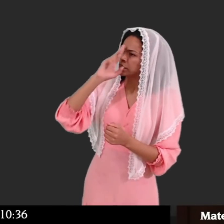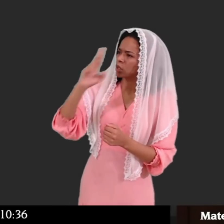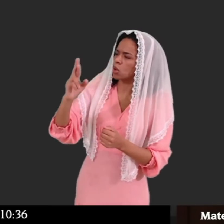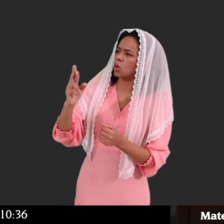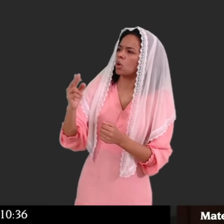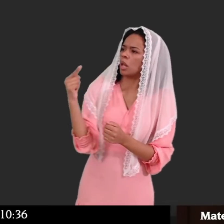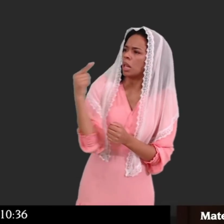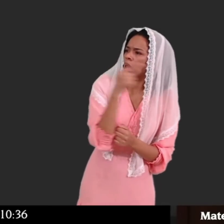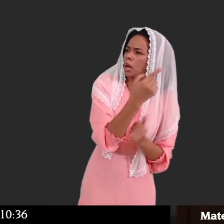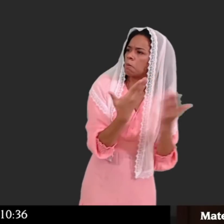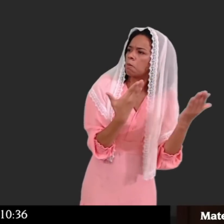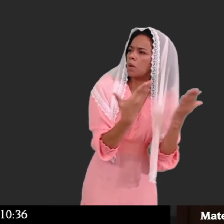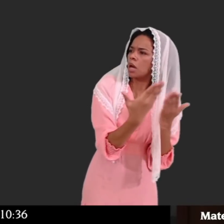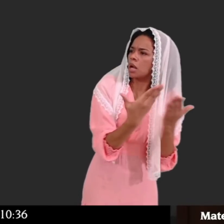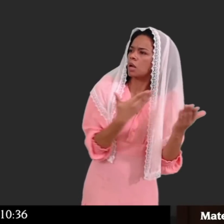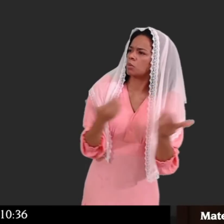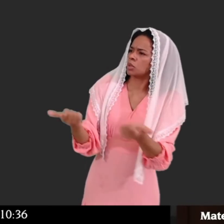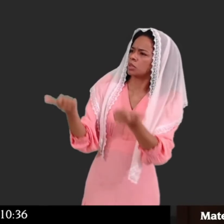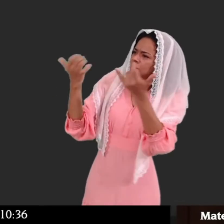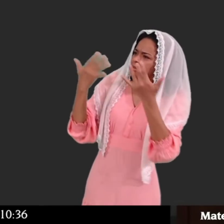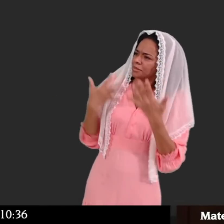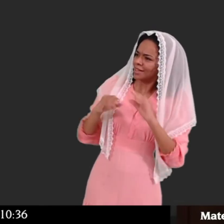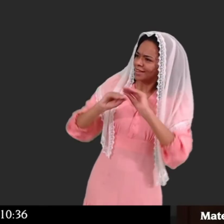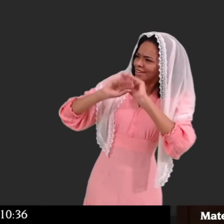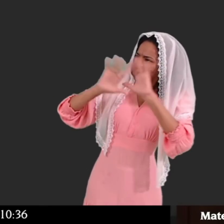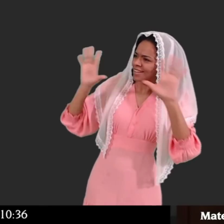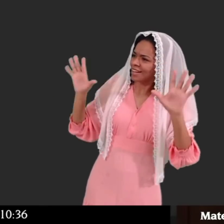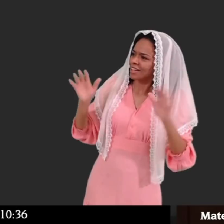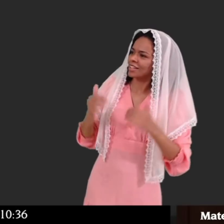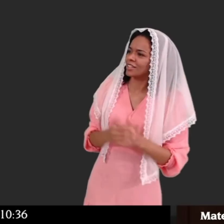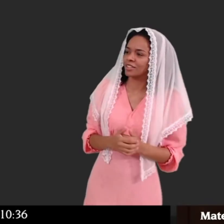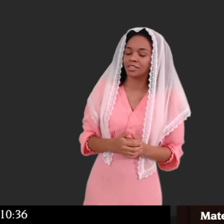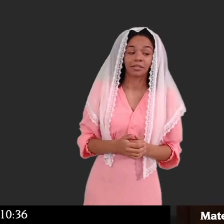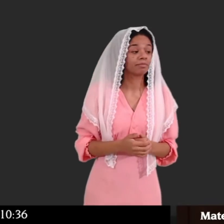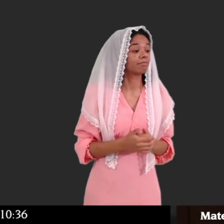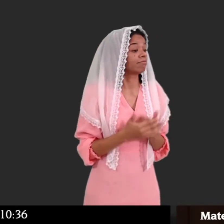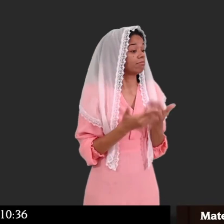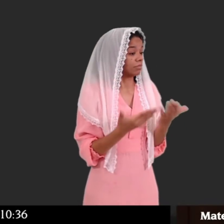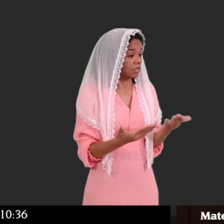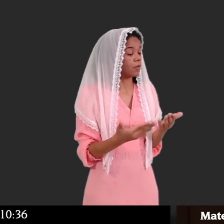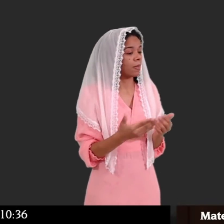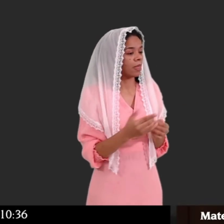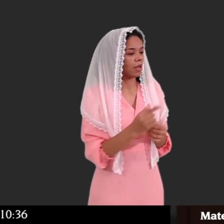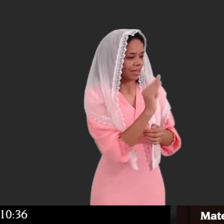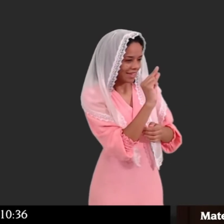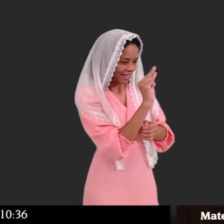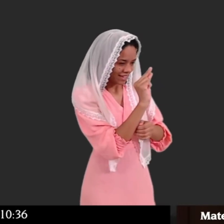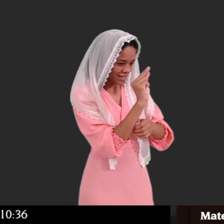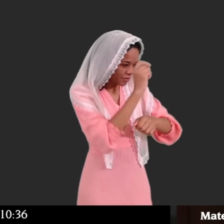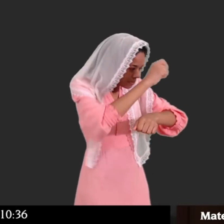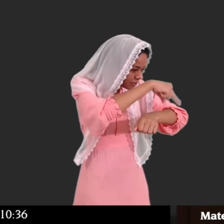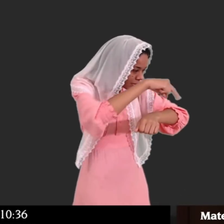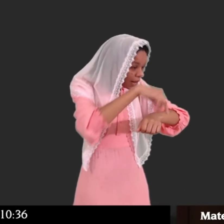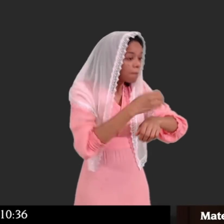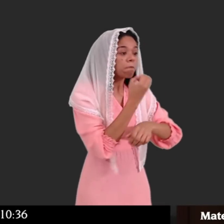explica-nos a parábola do joio e do campo. E eles respondendo, disse-lhes: o que semeia boa semente é o